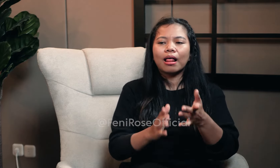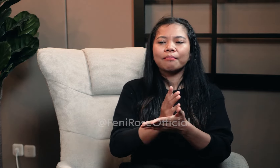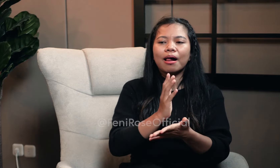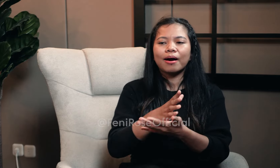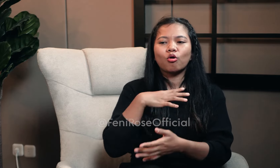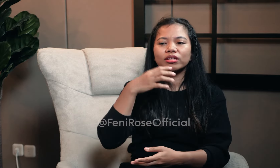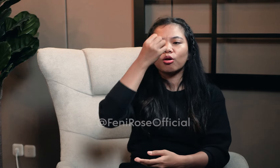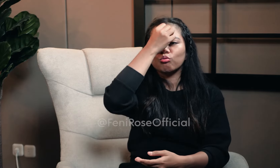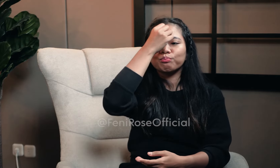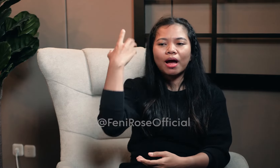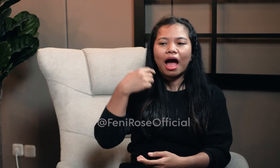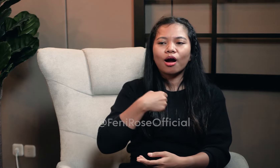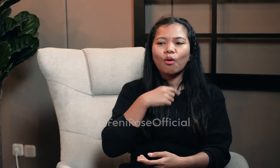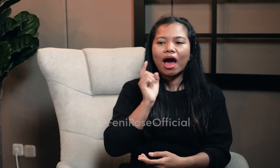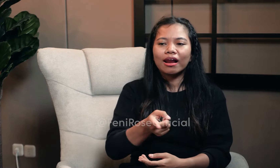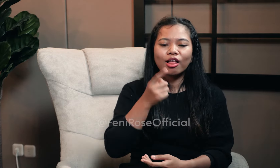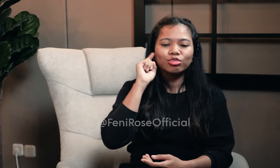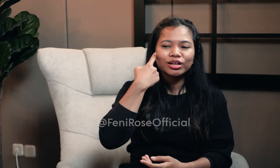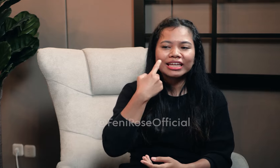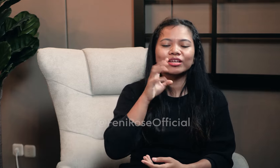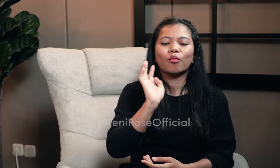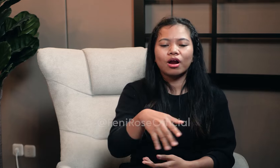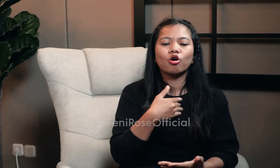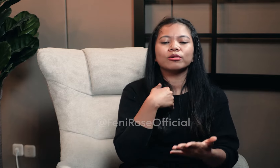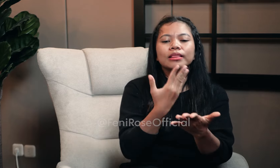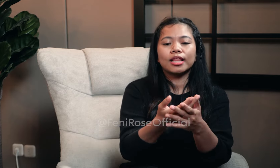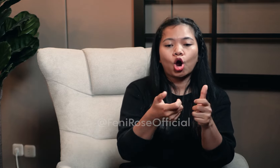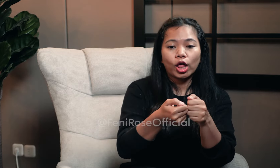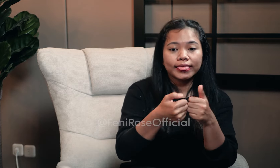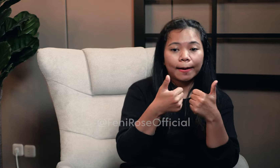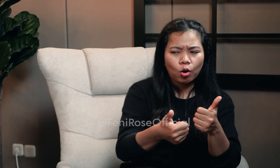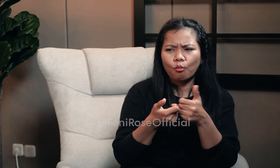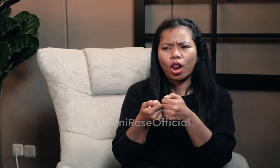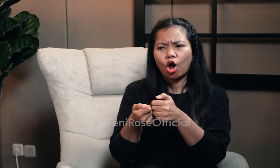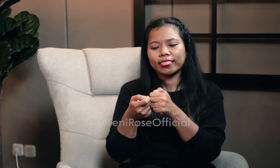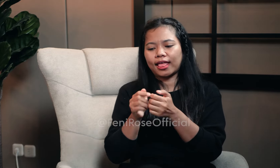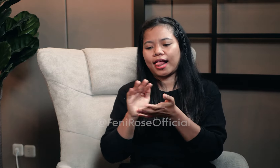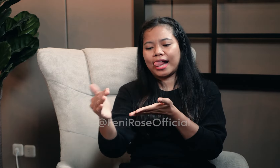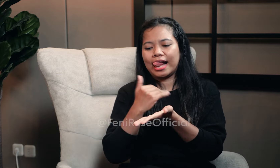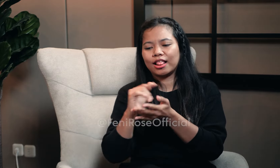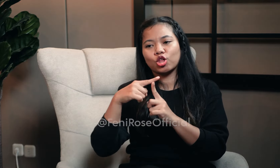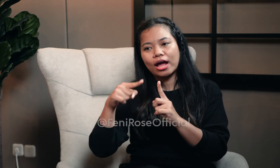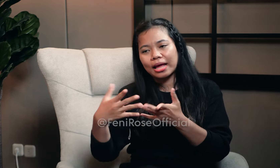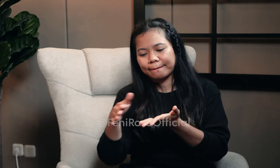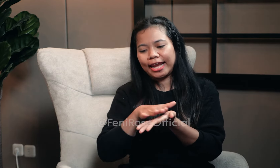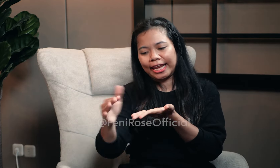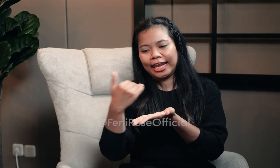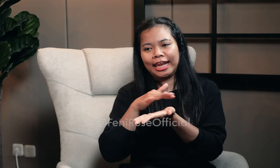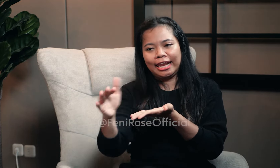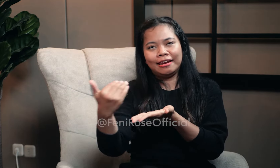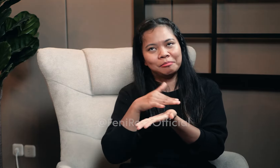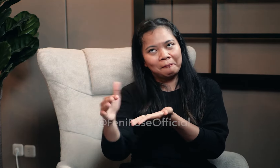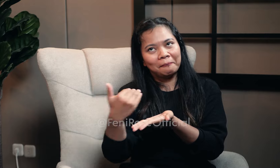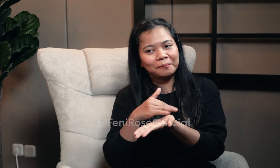informasi beberapa mata pelajaran Soalnya saya ada beberapa dosen yang lupa kalau saya tuh tuli ada beberapa tugas kirim